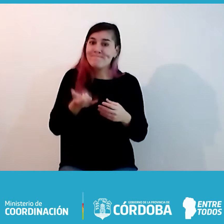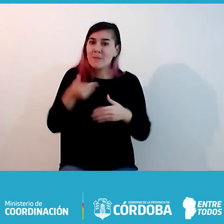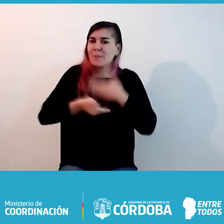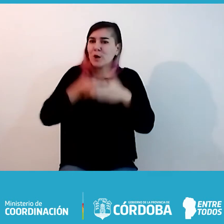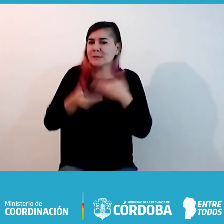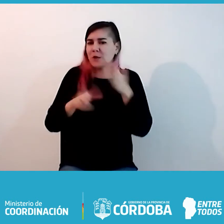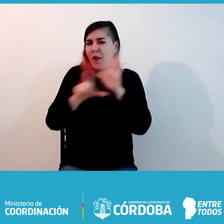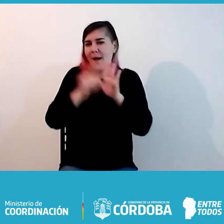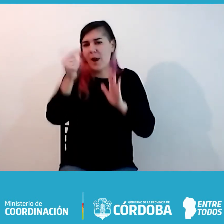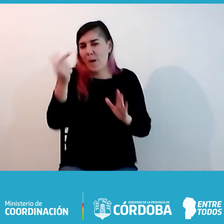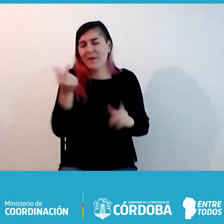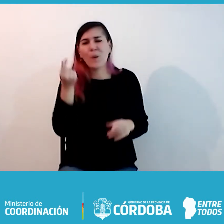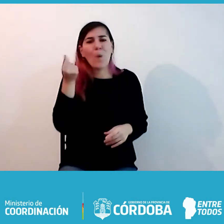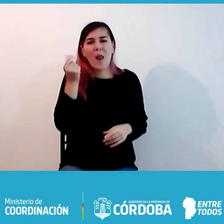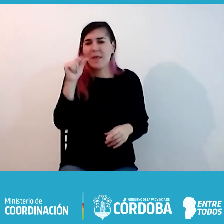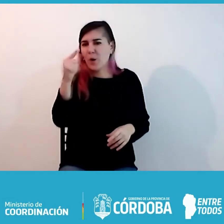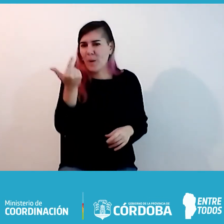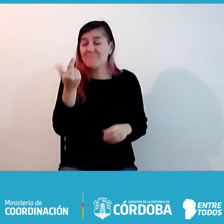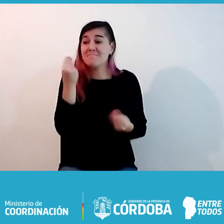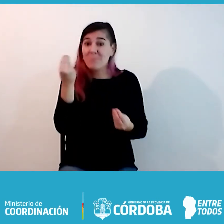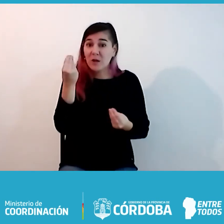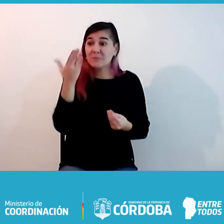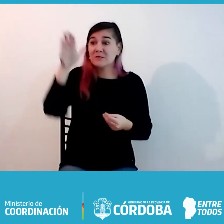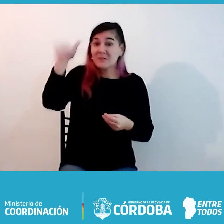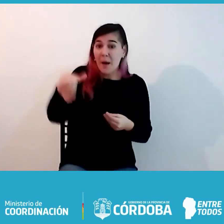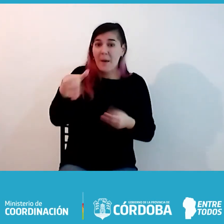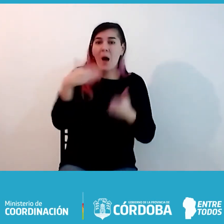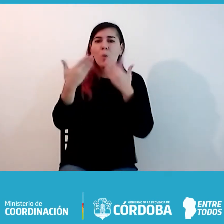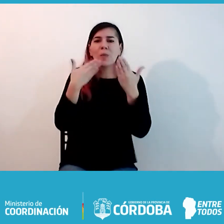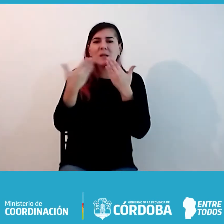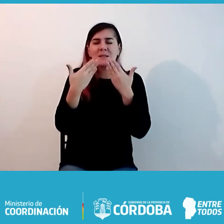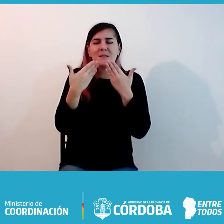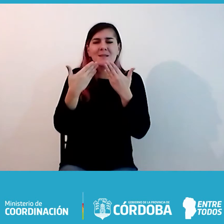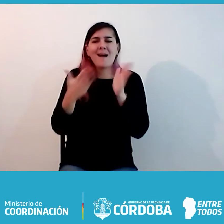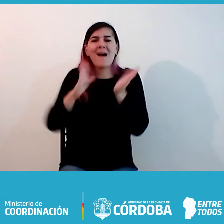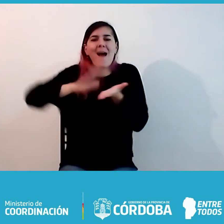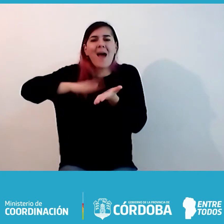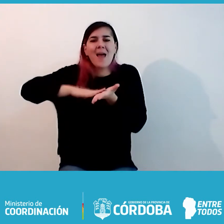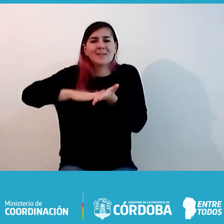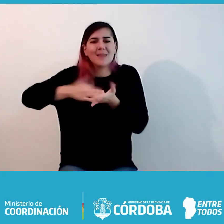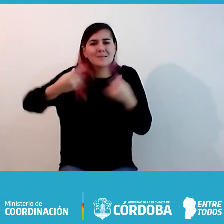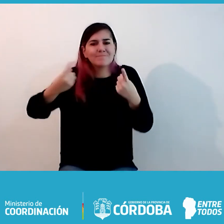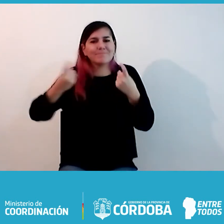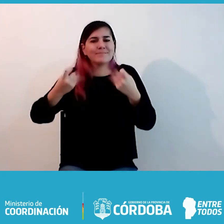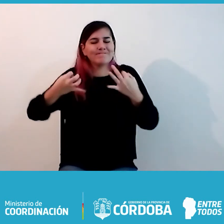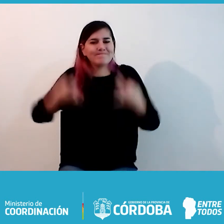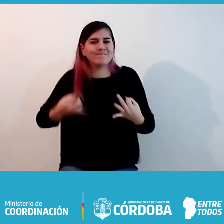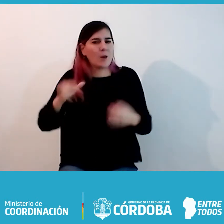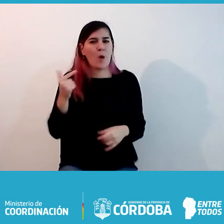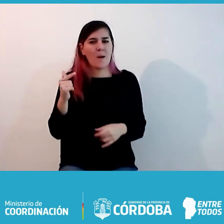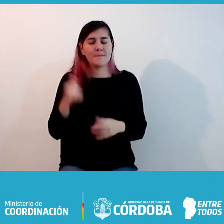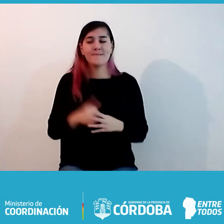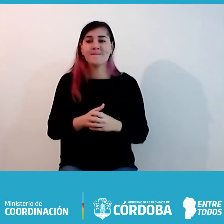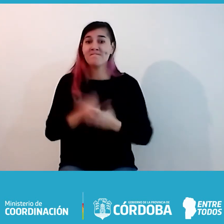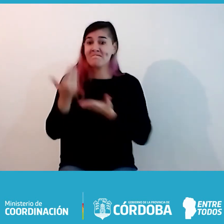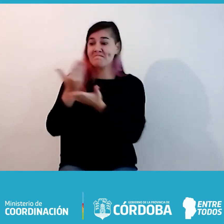ilegal y carece de validez, porque se ha convocado esta audiencia pública sin otorgar las garantías necesarias. excluyendo a la